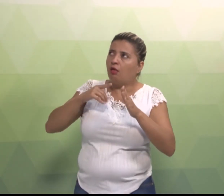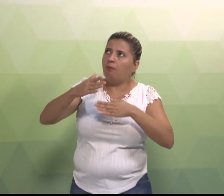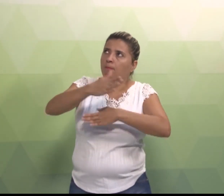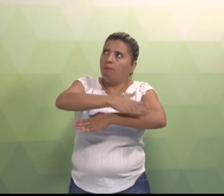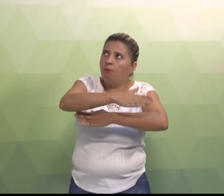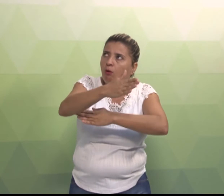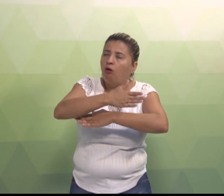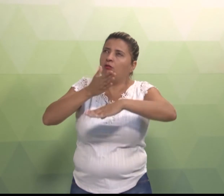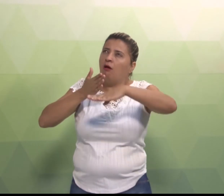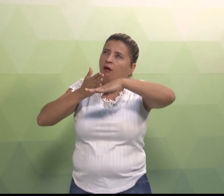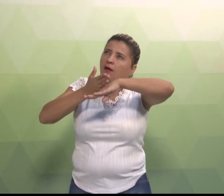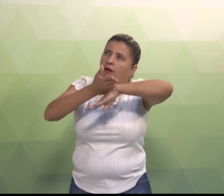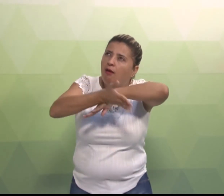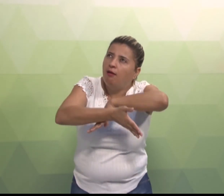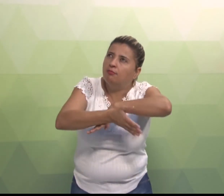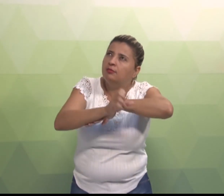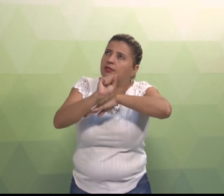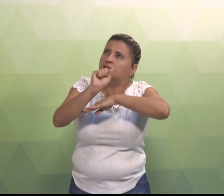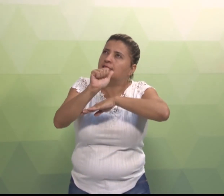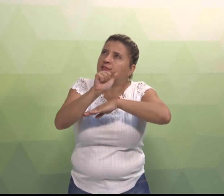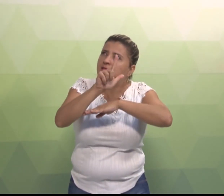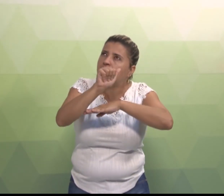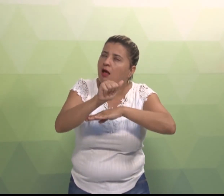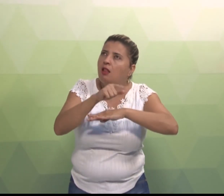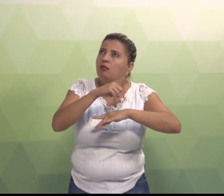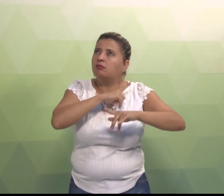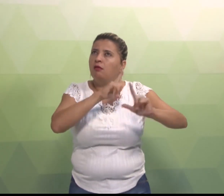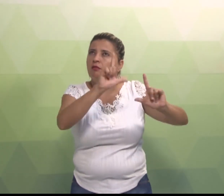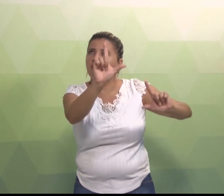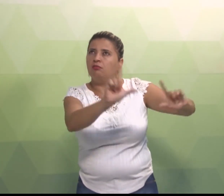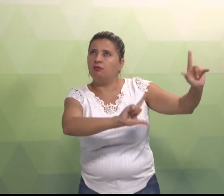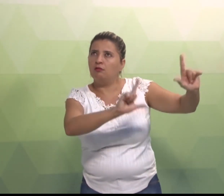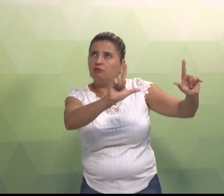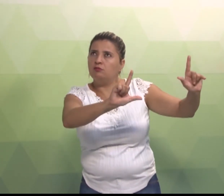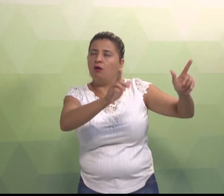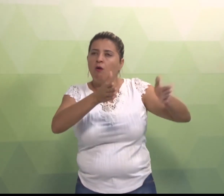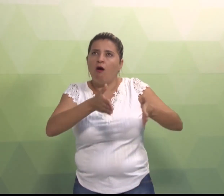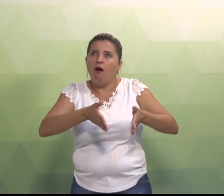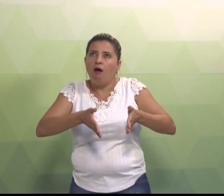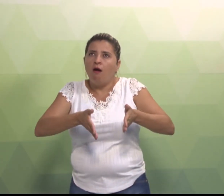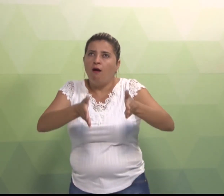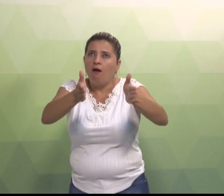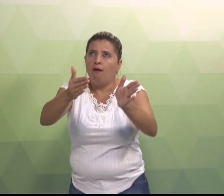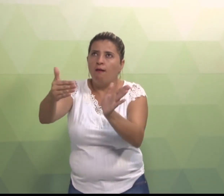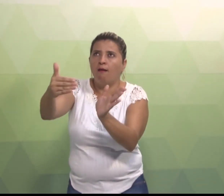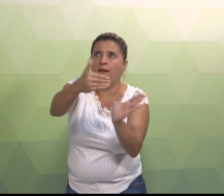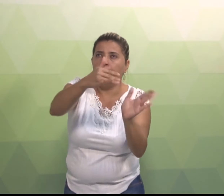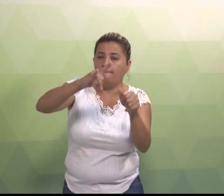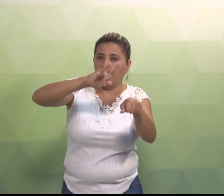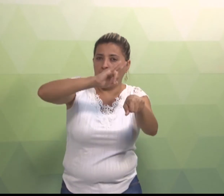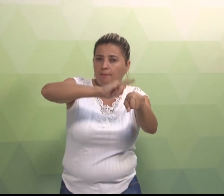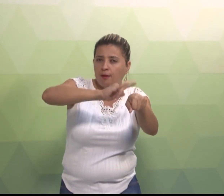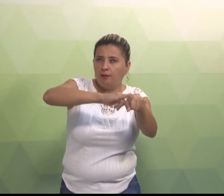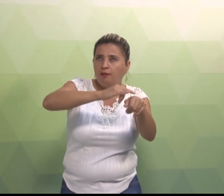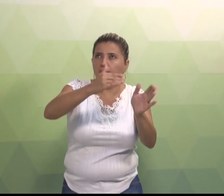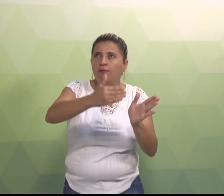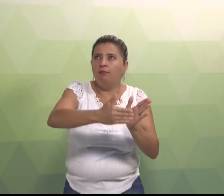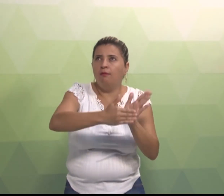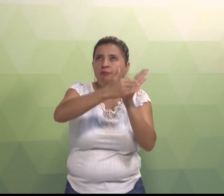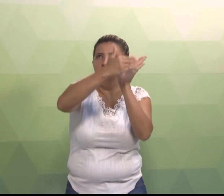espaços determinados, a porta, a janela, entro tem a sala de televisão, no corredor ali do lado eu tenho o banheiro,